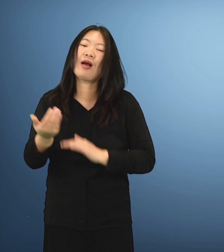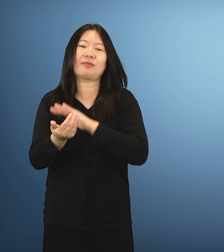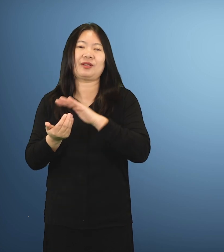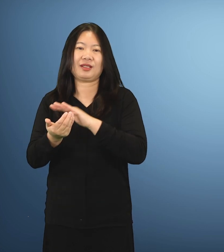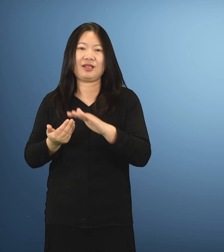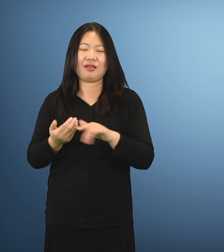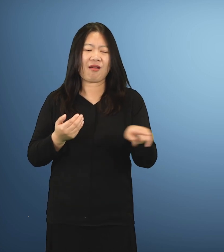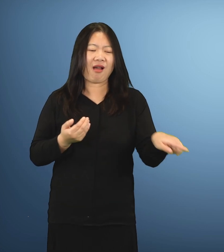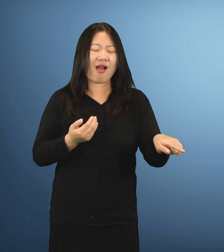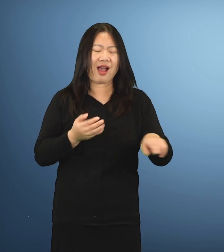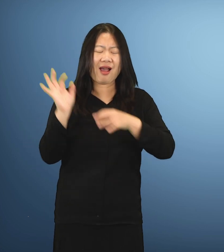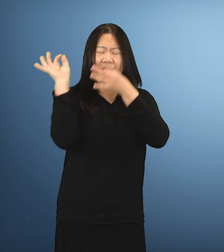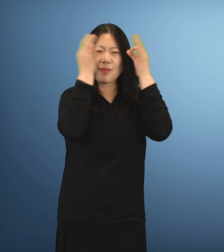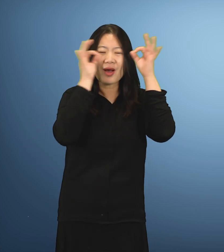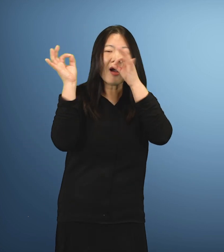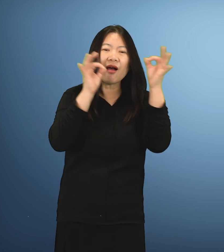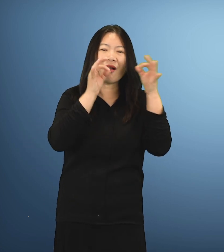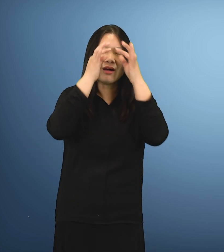이들이 정신없이 막